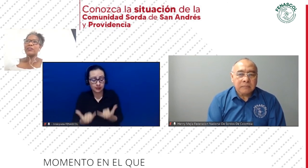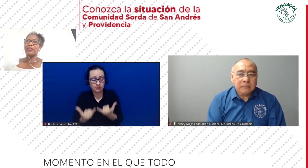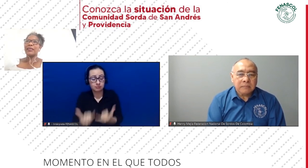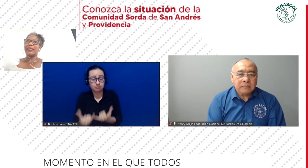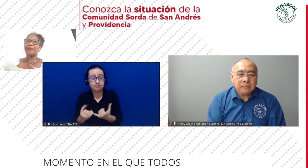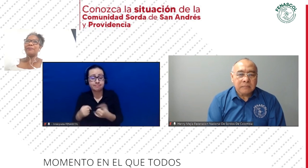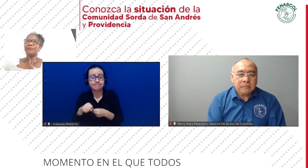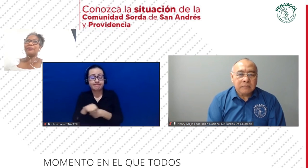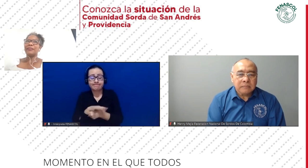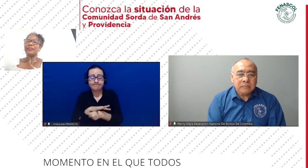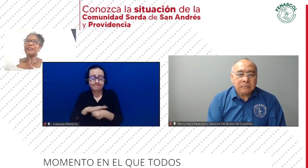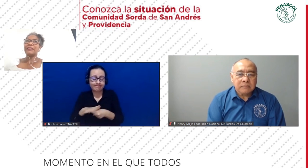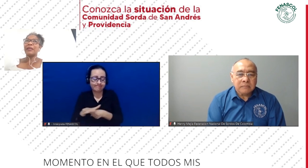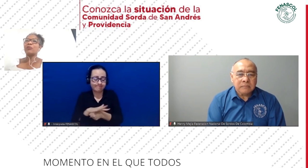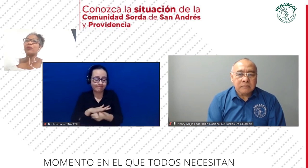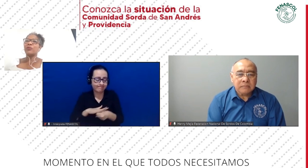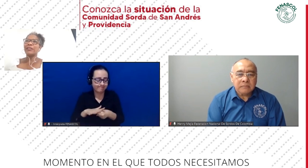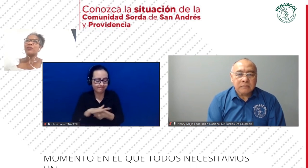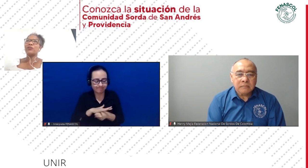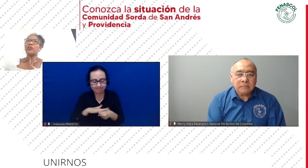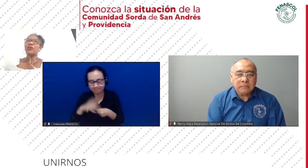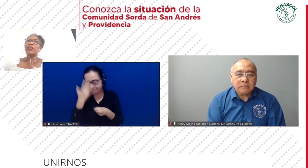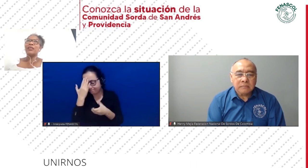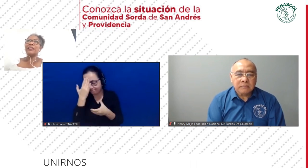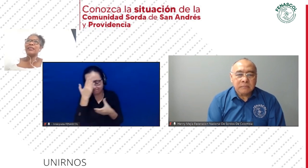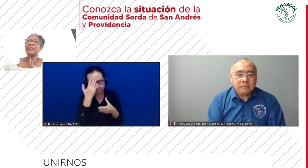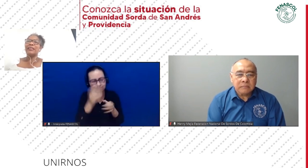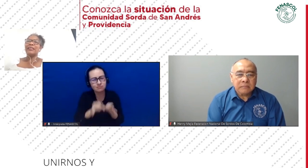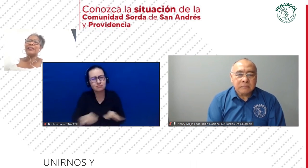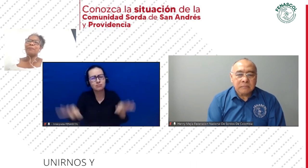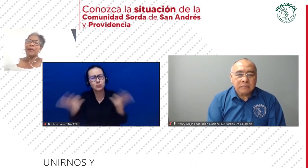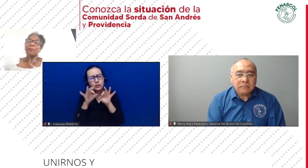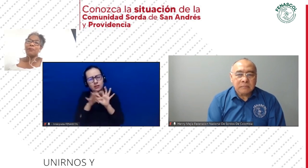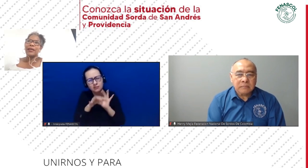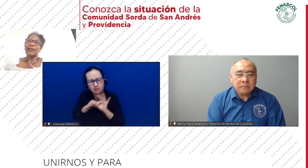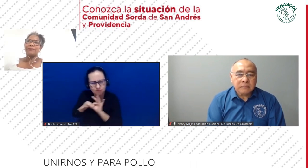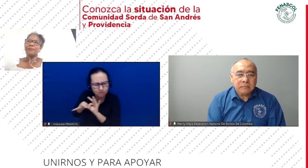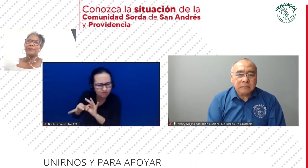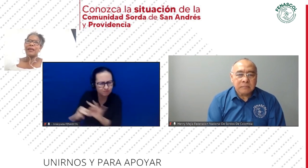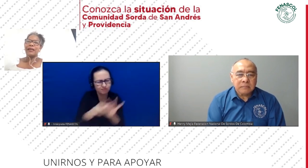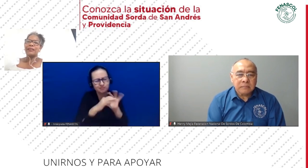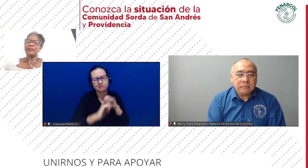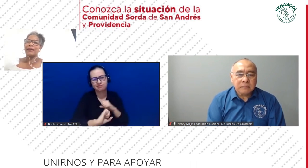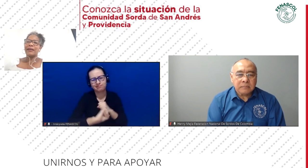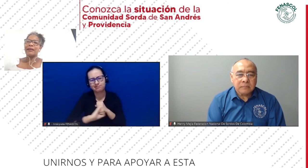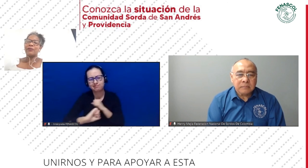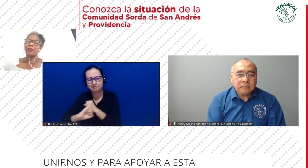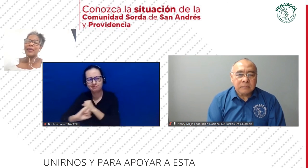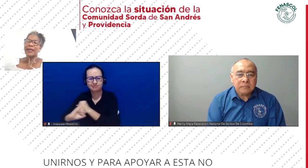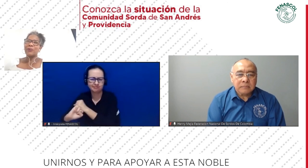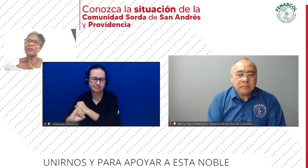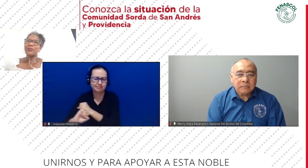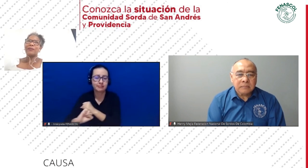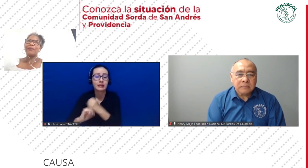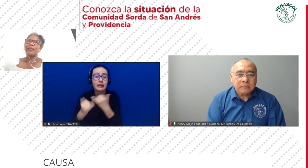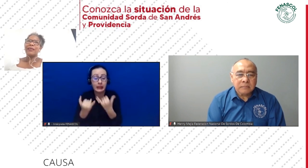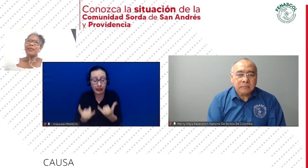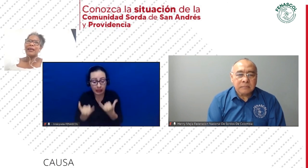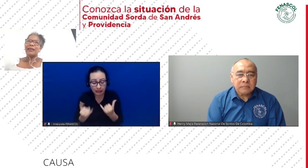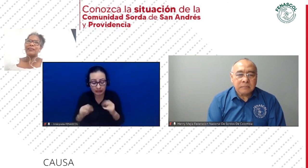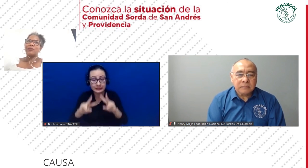todos necesitamos unirnos y para apoyar a esta noble causa